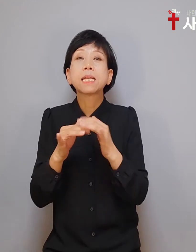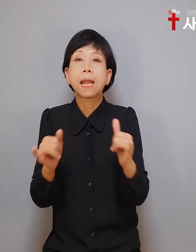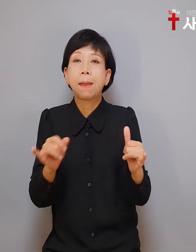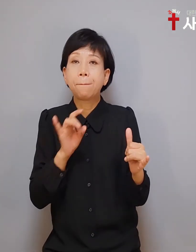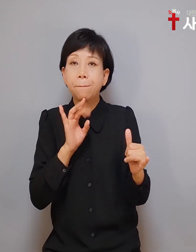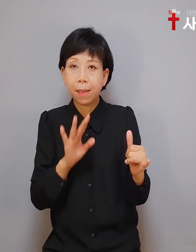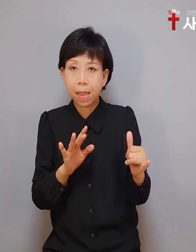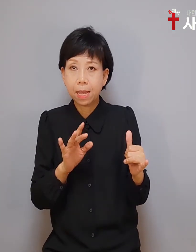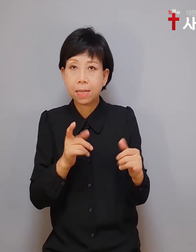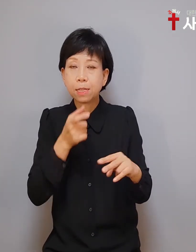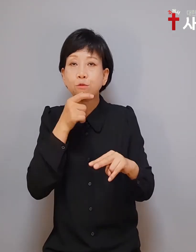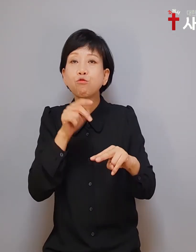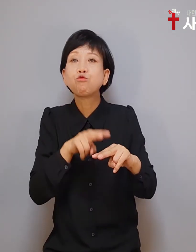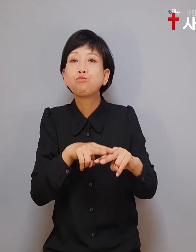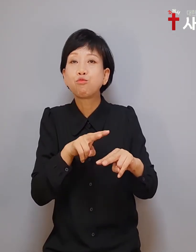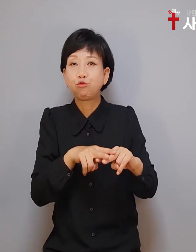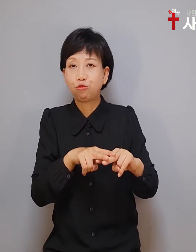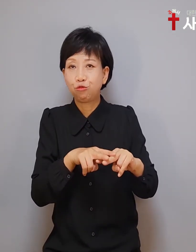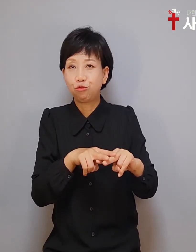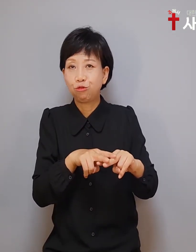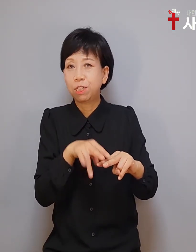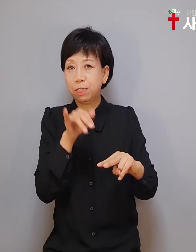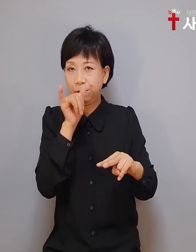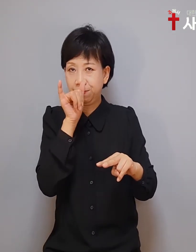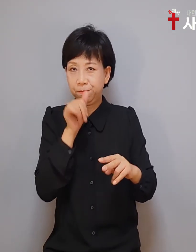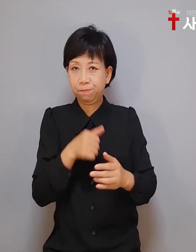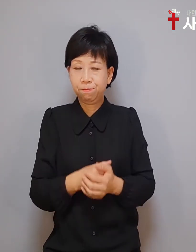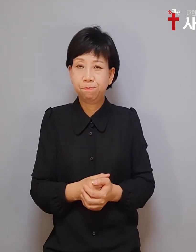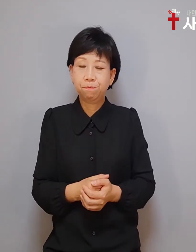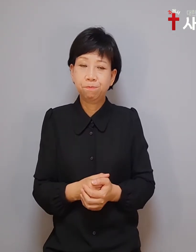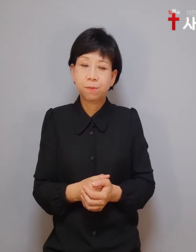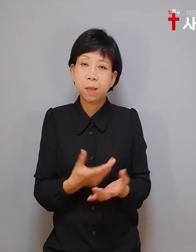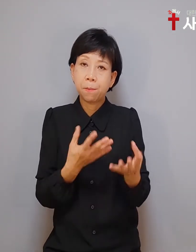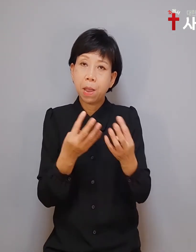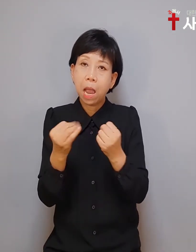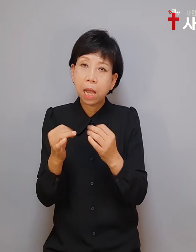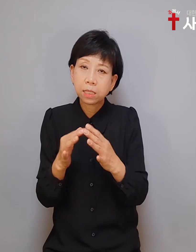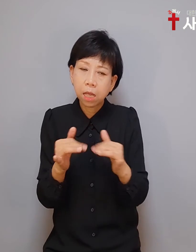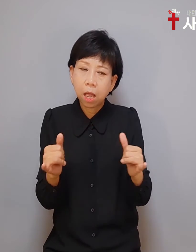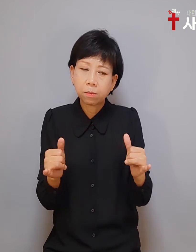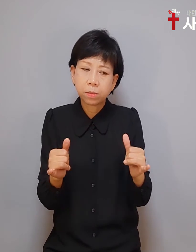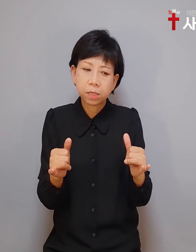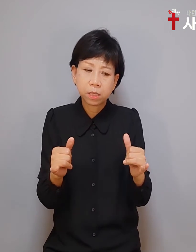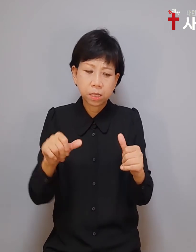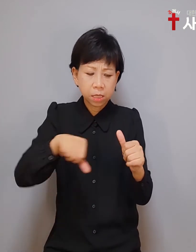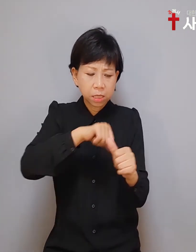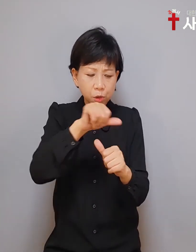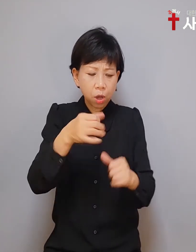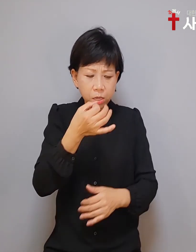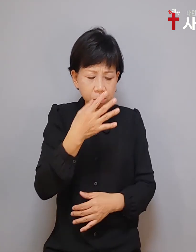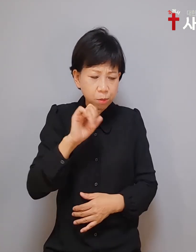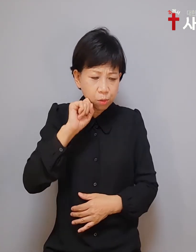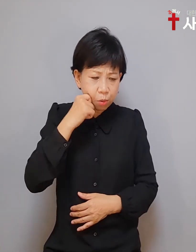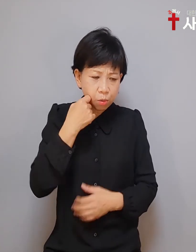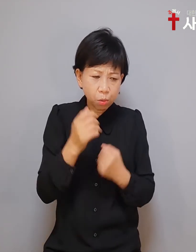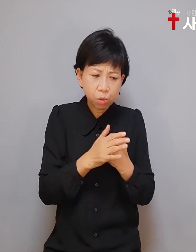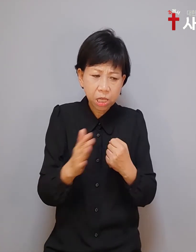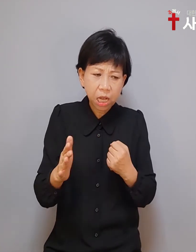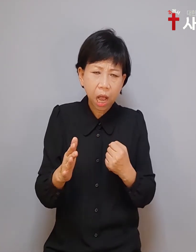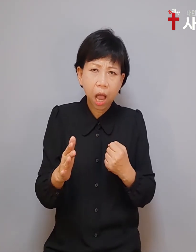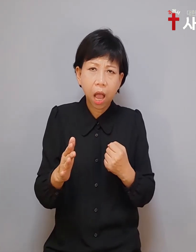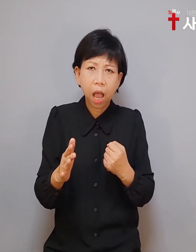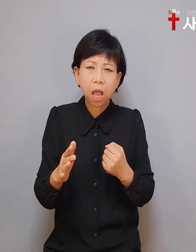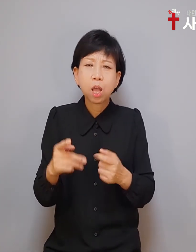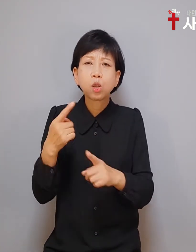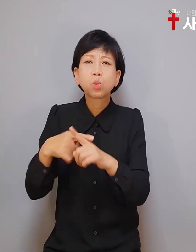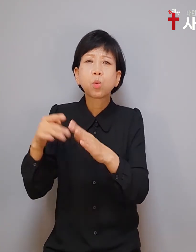배고픔과 목마름으로 포기를 합니다. 신앙을 포기해요. 교회 나오는 걸 포기해요. 하나님의 자녀가 되는